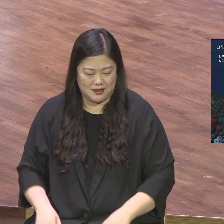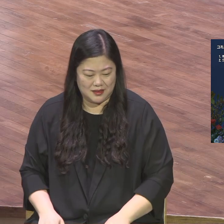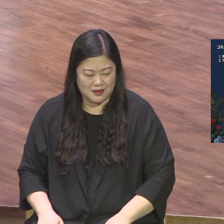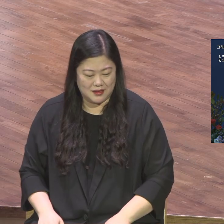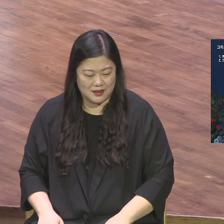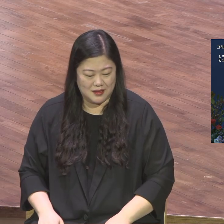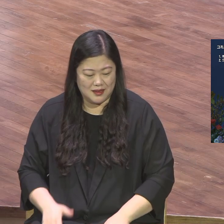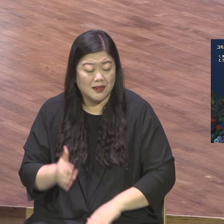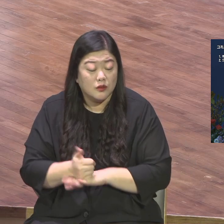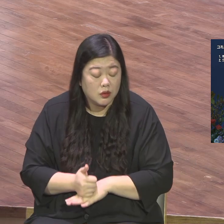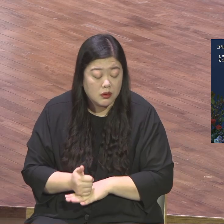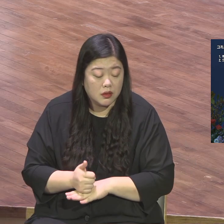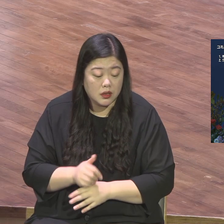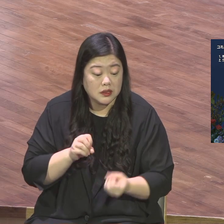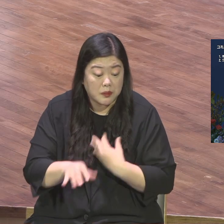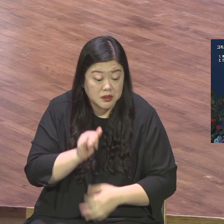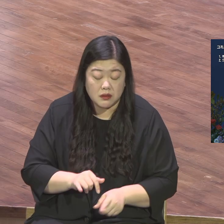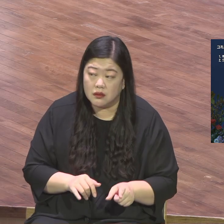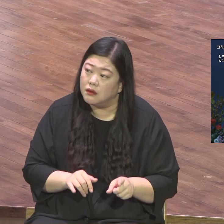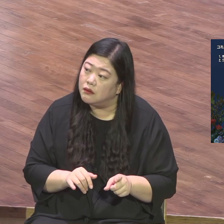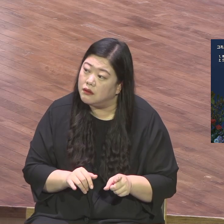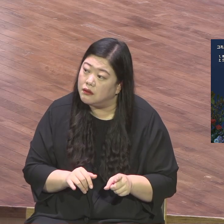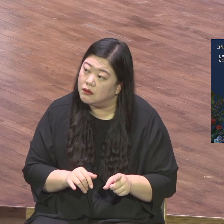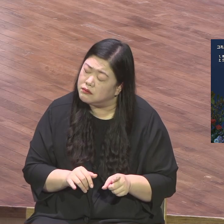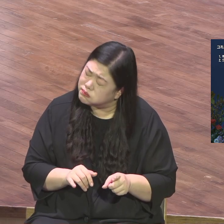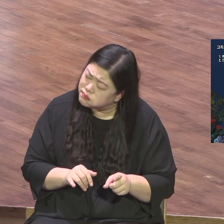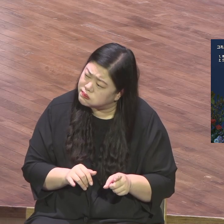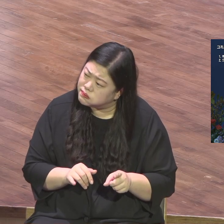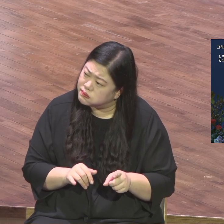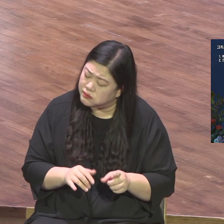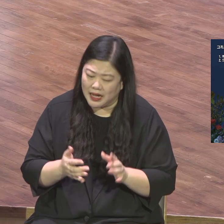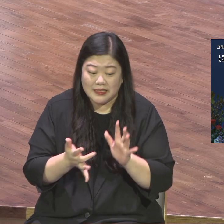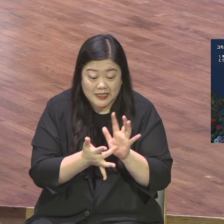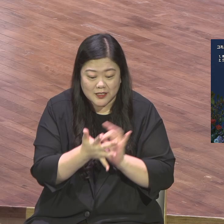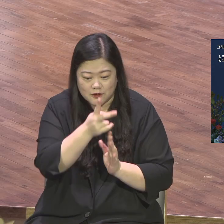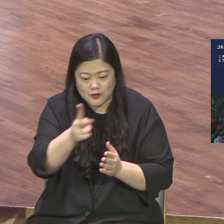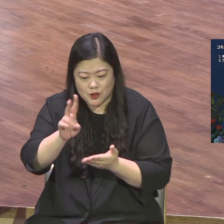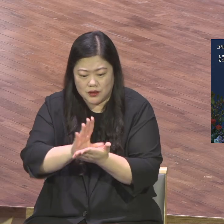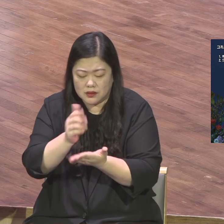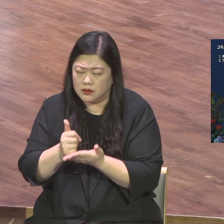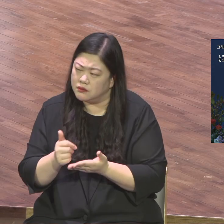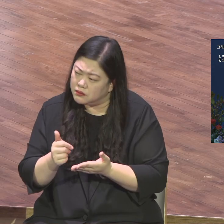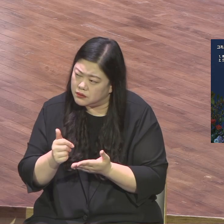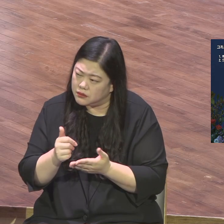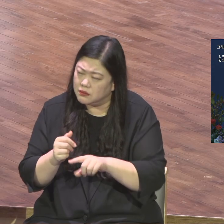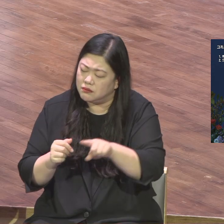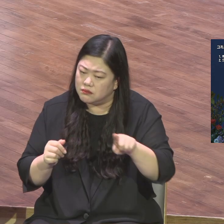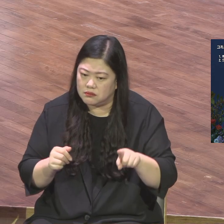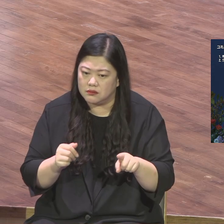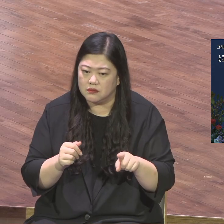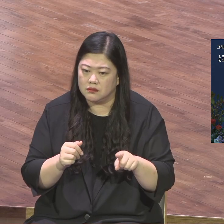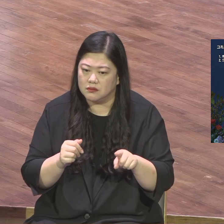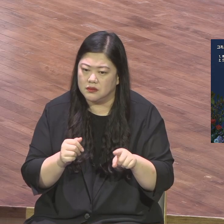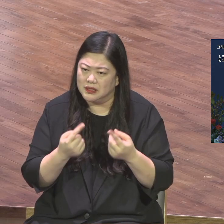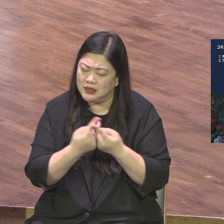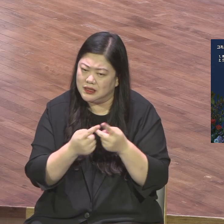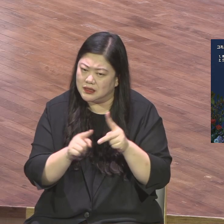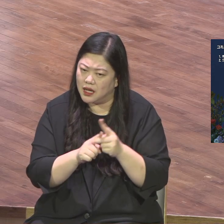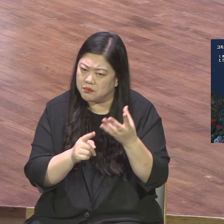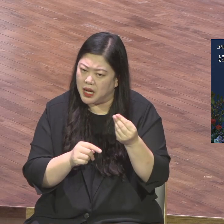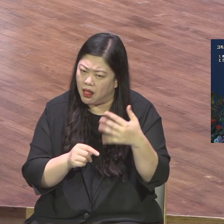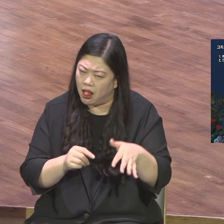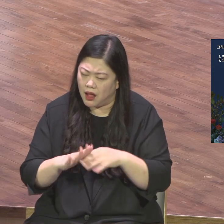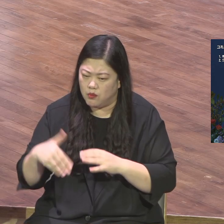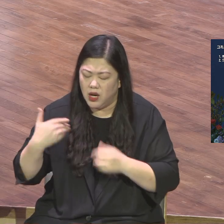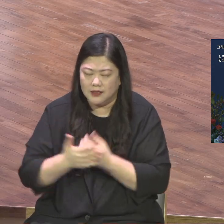아멘? 답 주면 돼요. 답이 뭐냐? 예수가 그리스도예요. 뭐 듣거나 말거나 뭐 아무 상관없어.